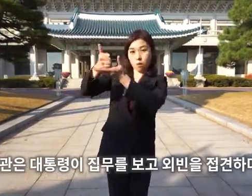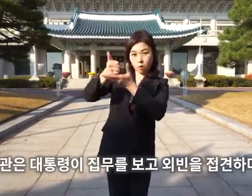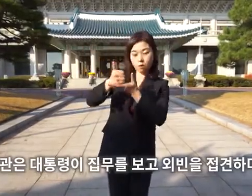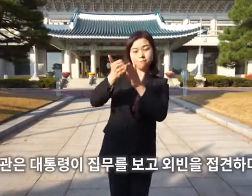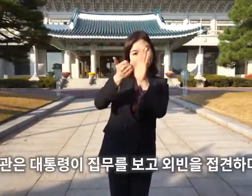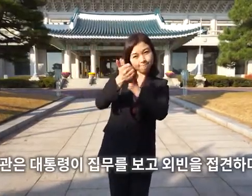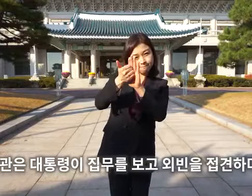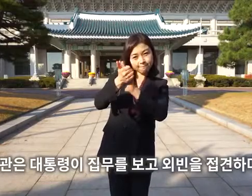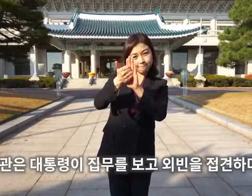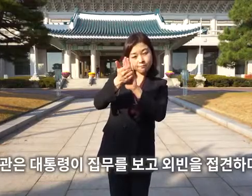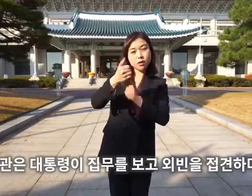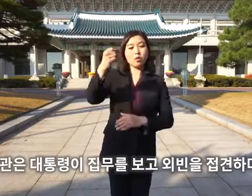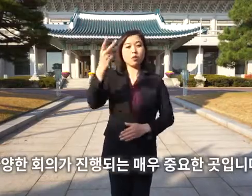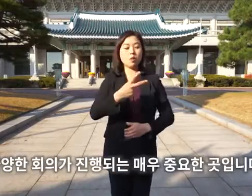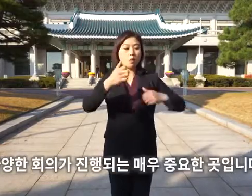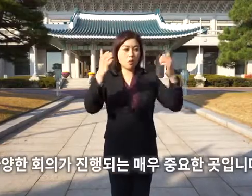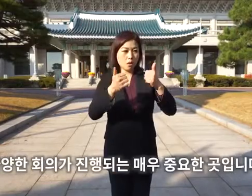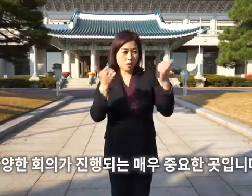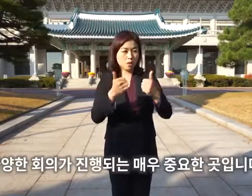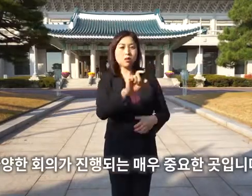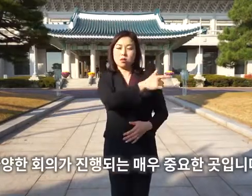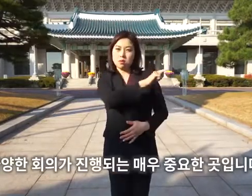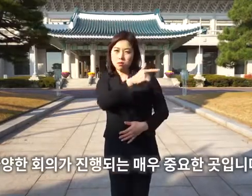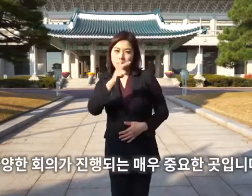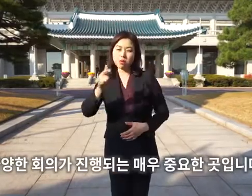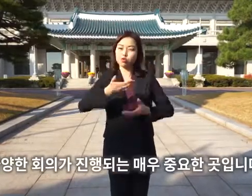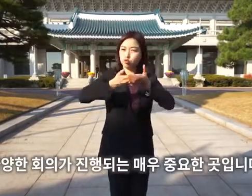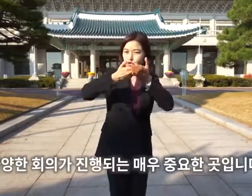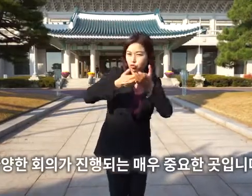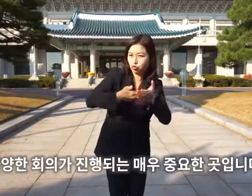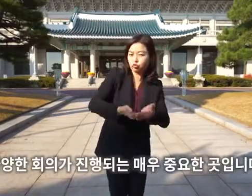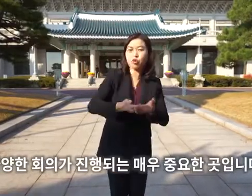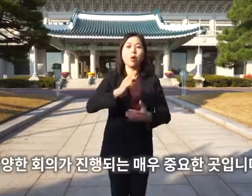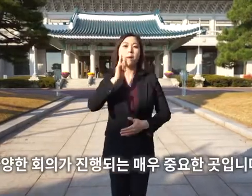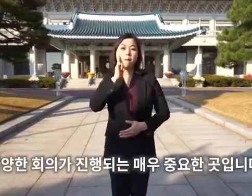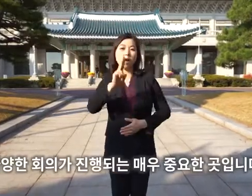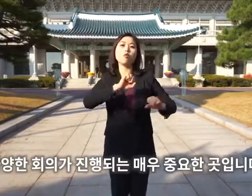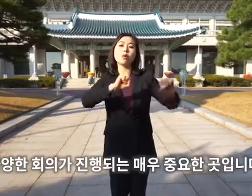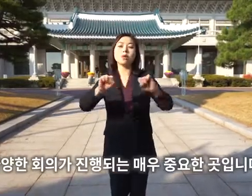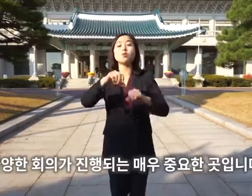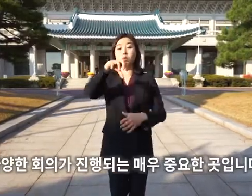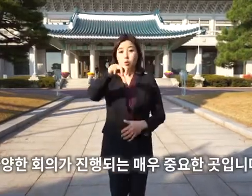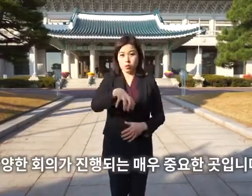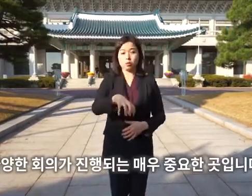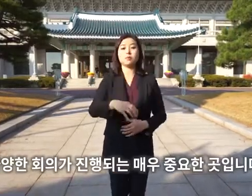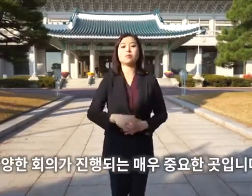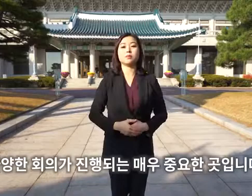외빈을 접견하며 다양한 회의가 진행되는 매우 중요한 곳입니다.